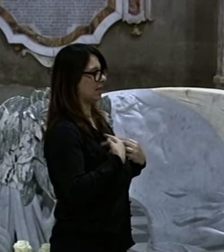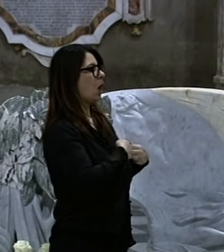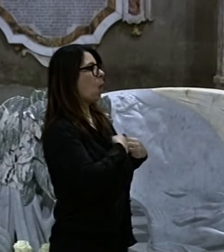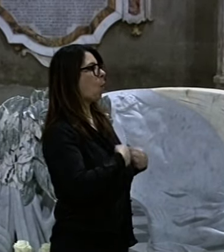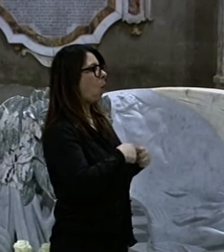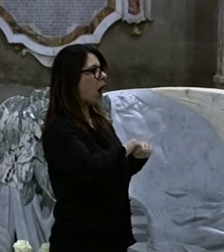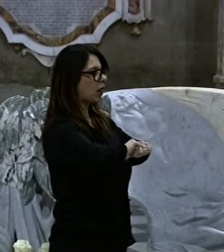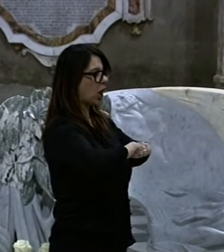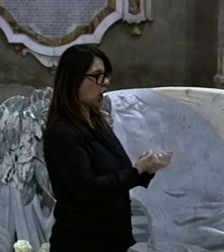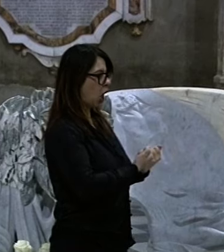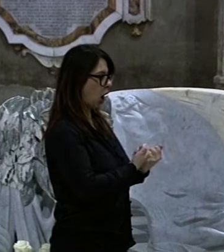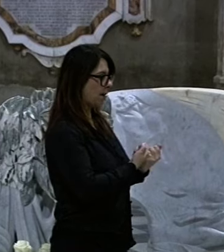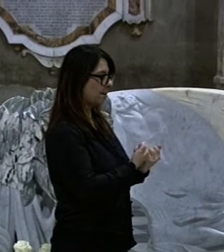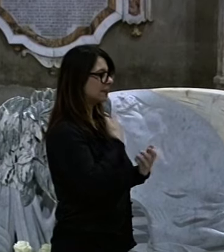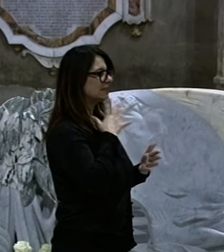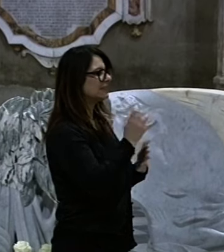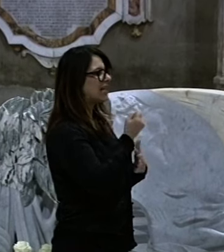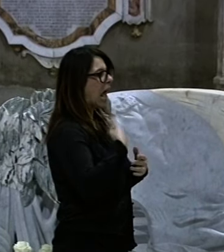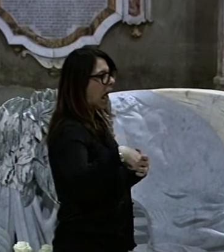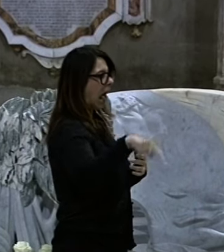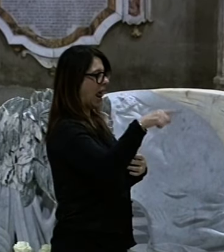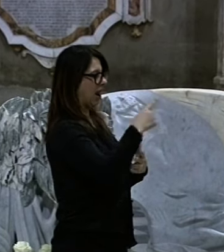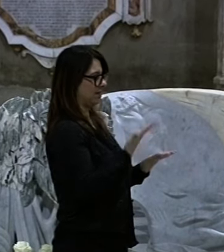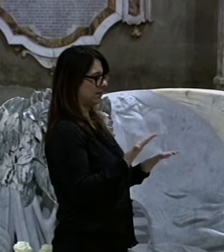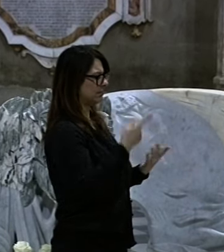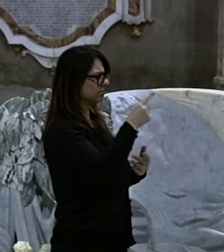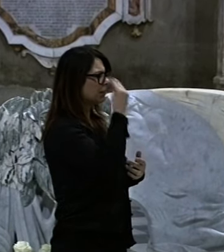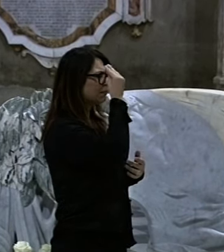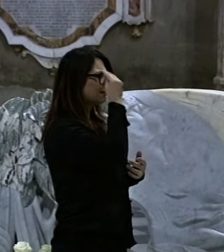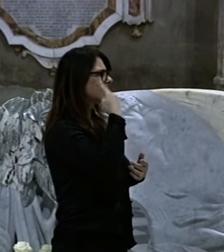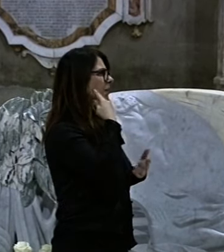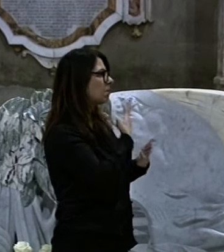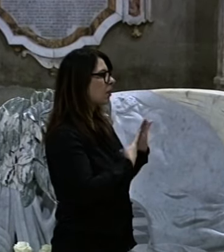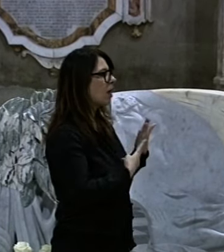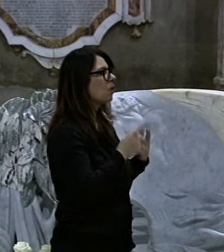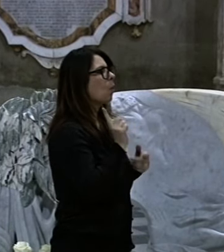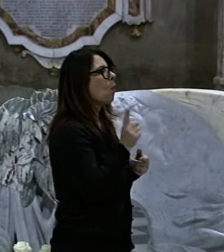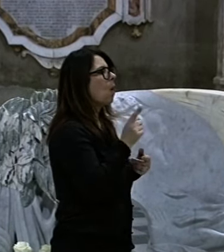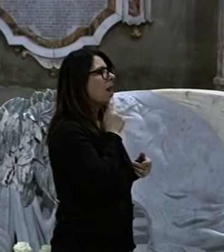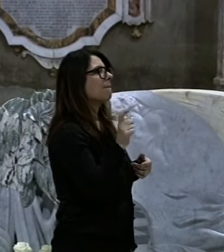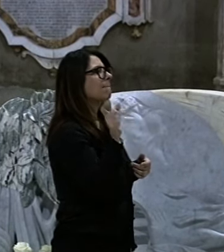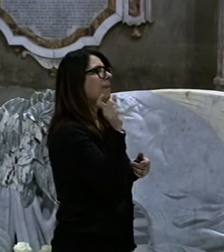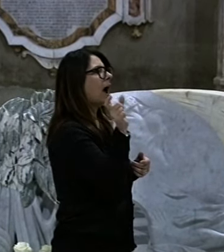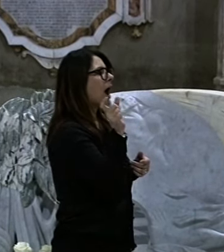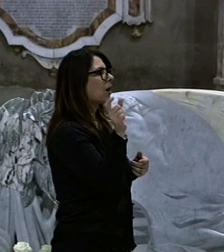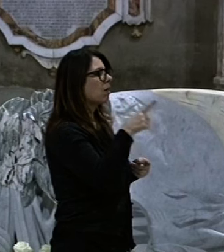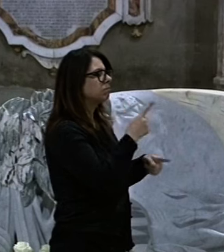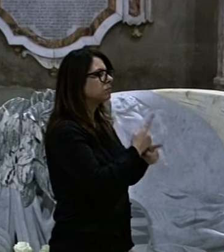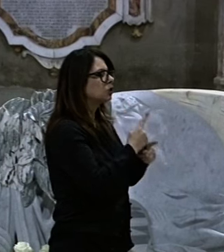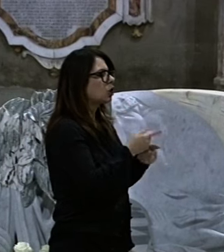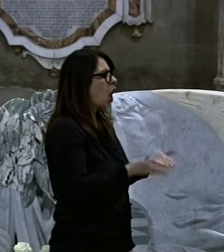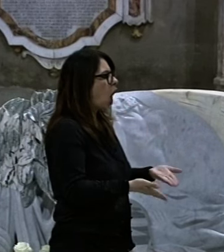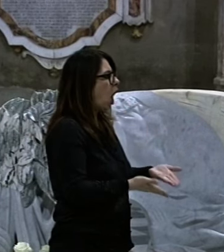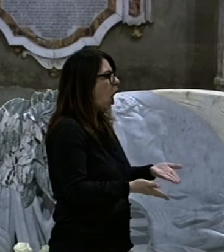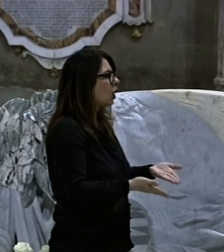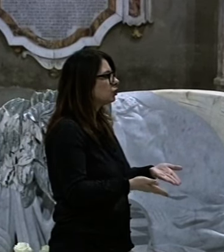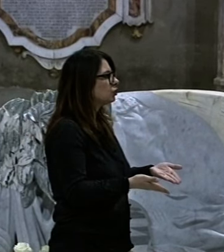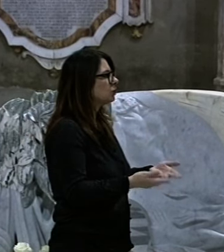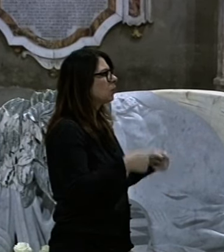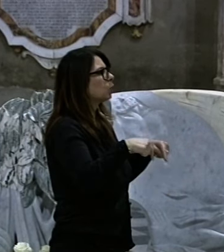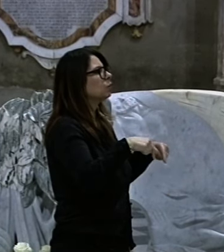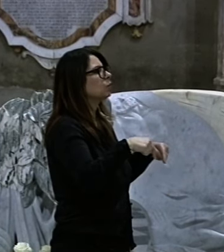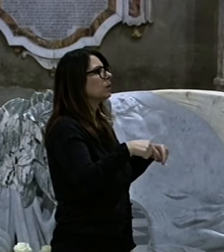salvarci. Allora provate a pensare di quale parola avete bisogno oggi perché